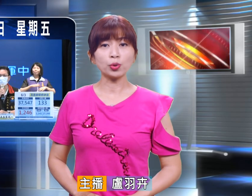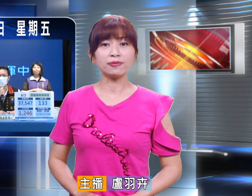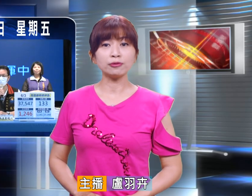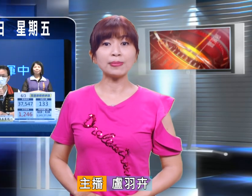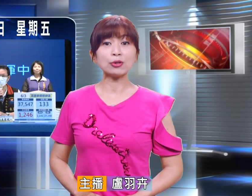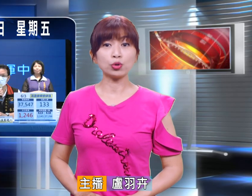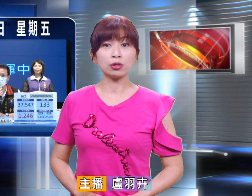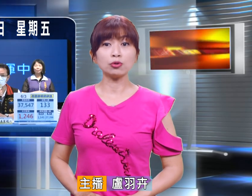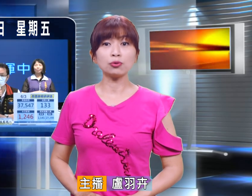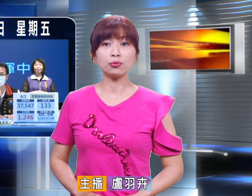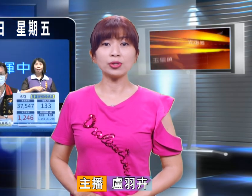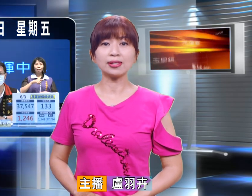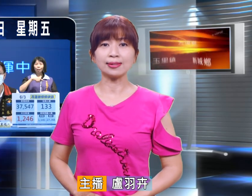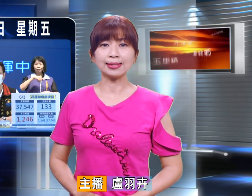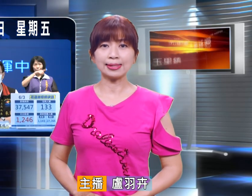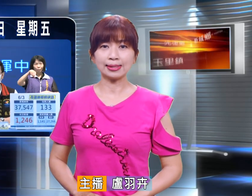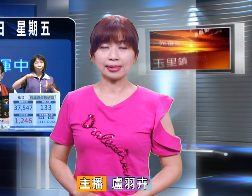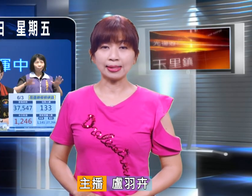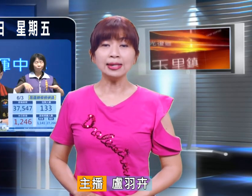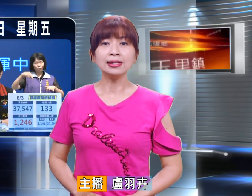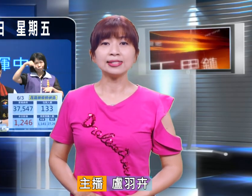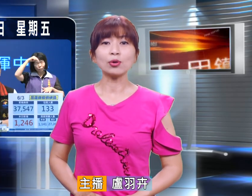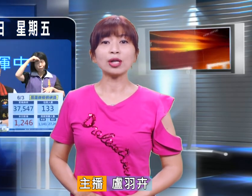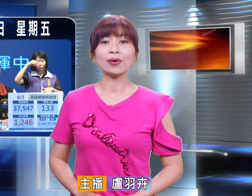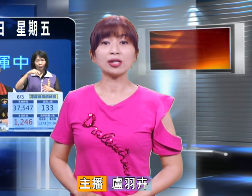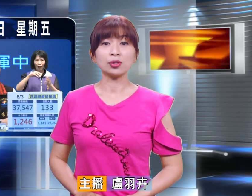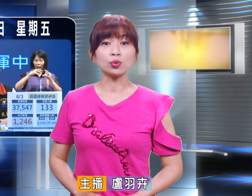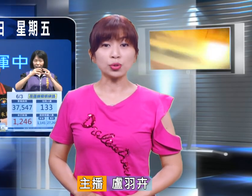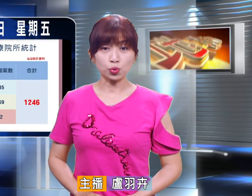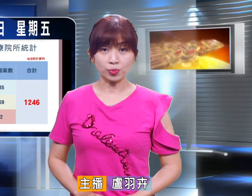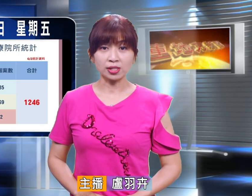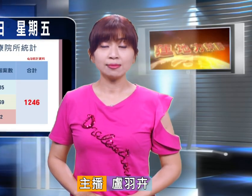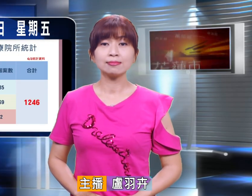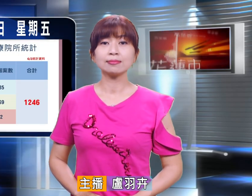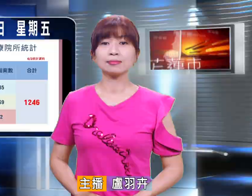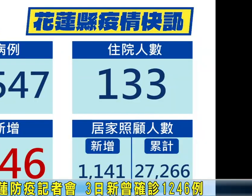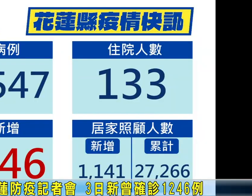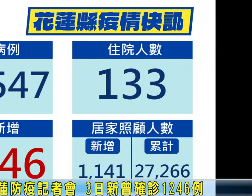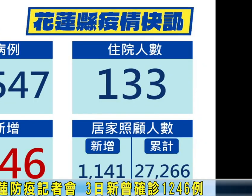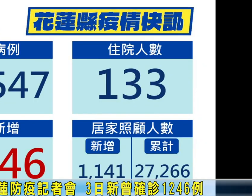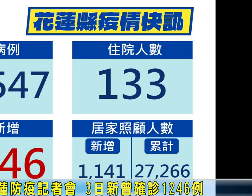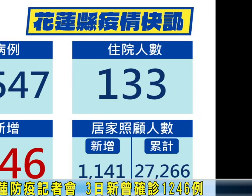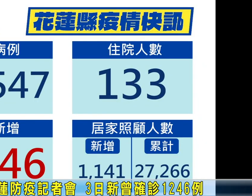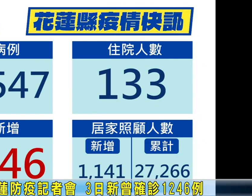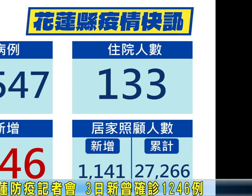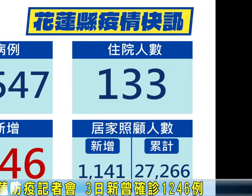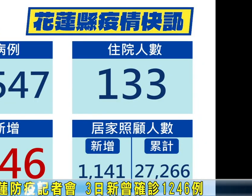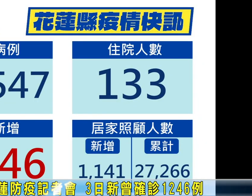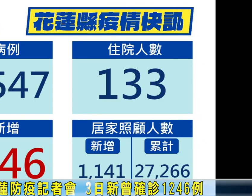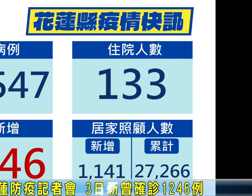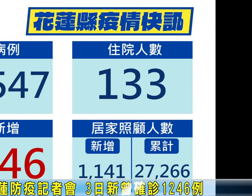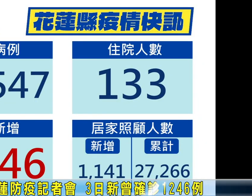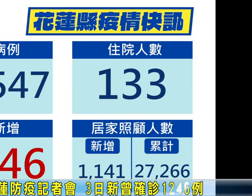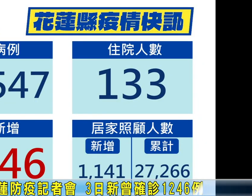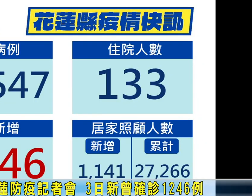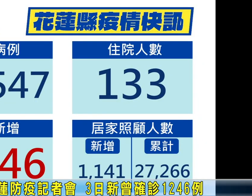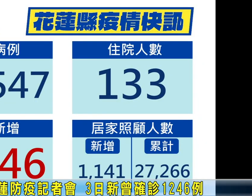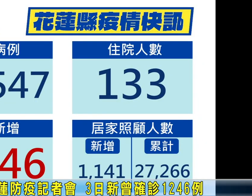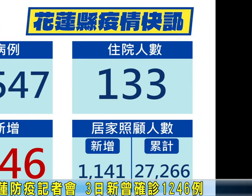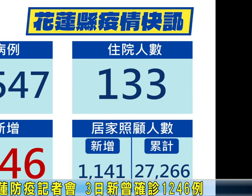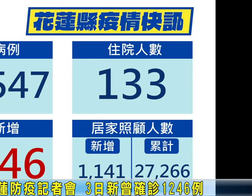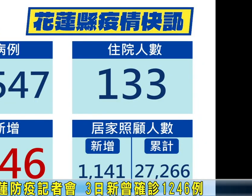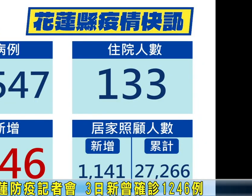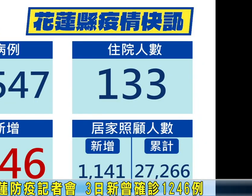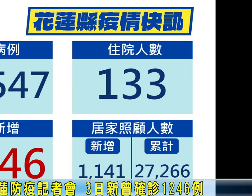是不是会复办全中运等议题，相关单位也做了说明。 花莲县政府防疫记者会上宣布